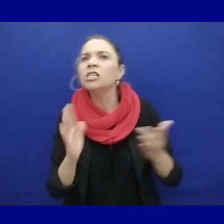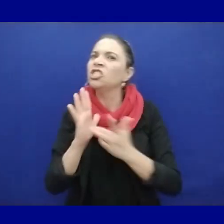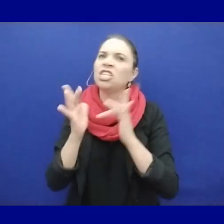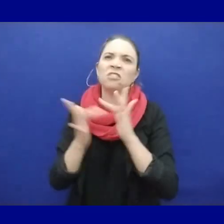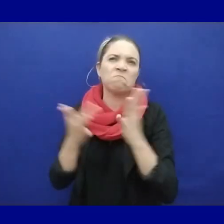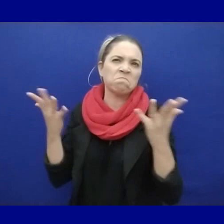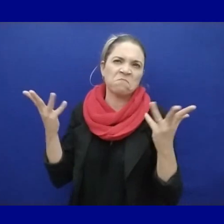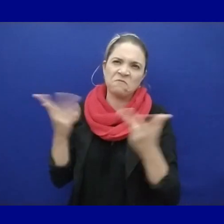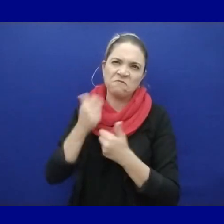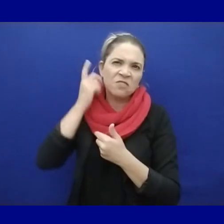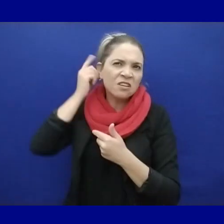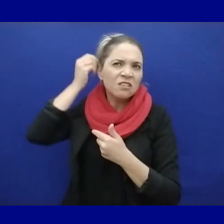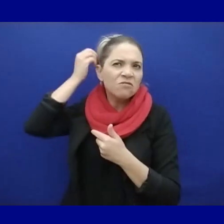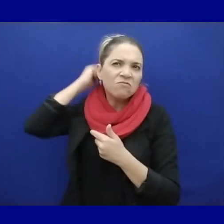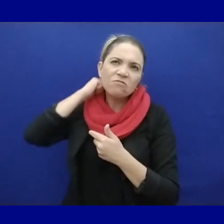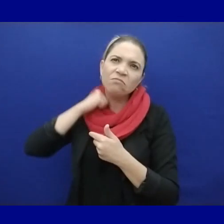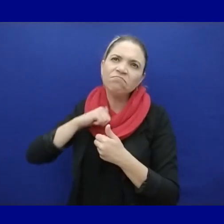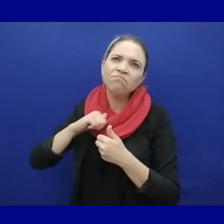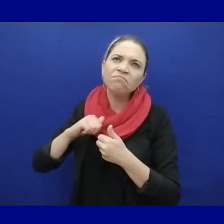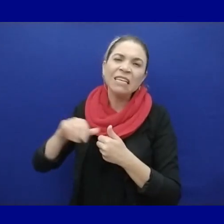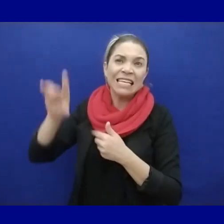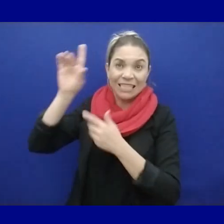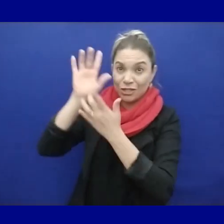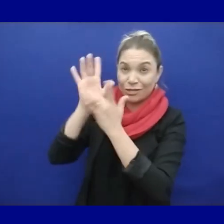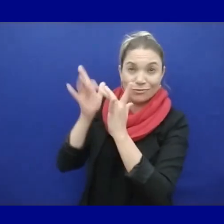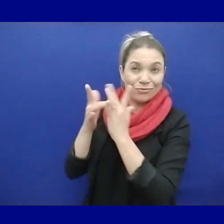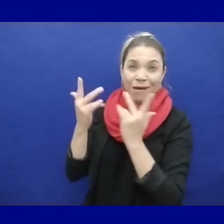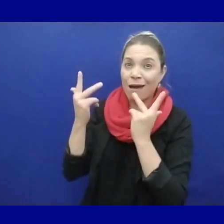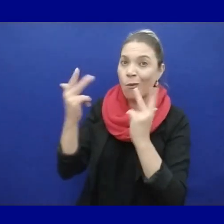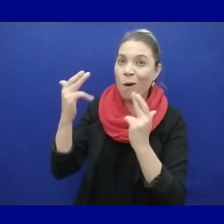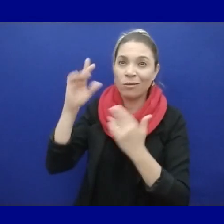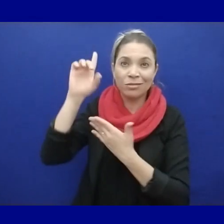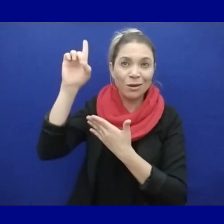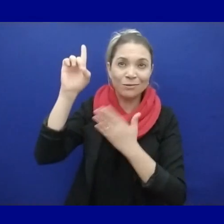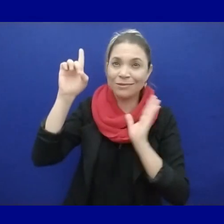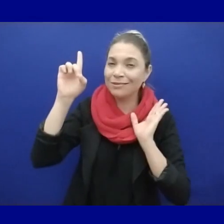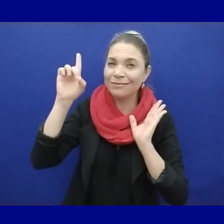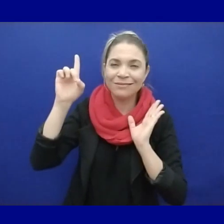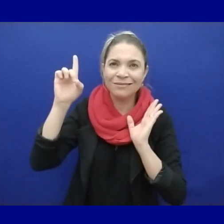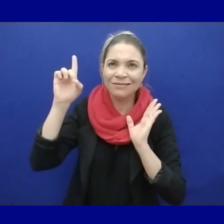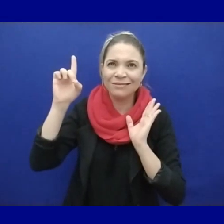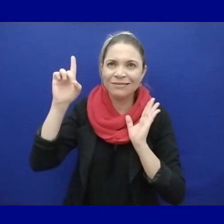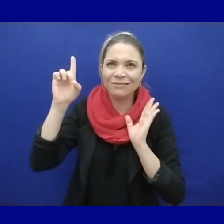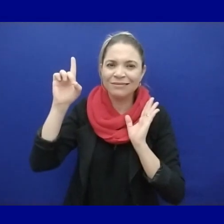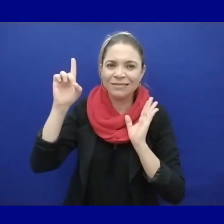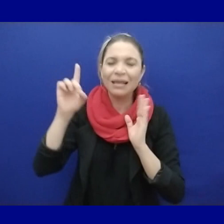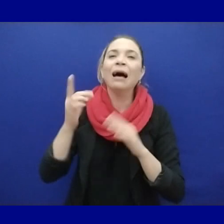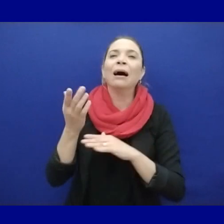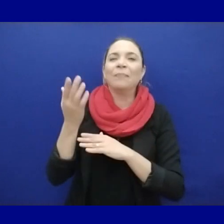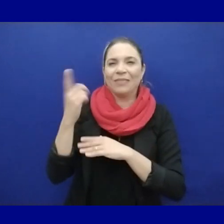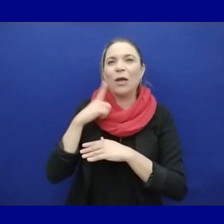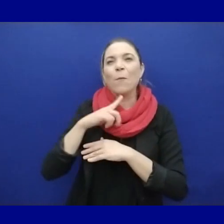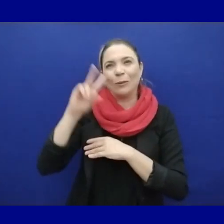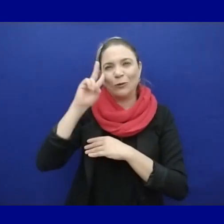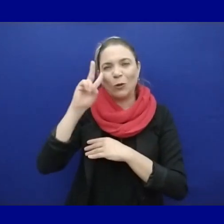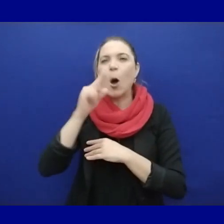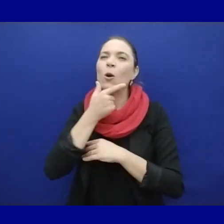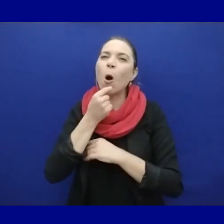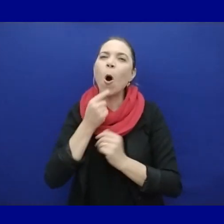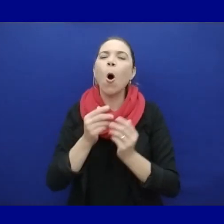fosse qualquer coisa menor do que o próprio Deus? Creia nele. Não faça como um homem que, ao ir